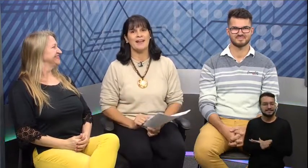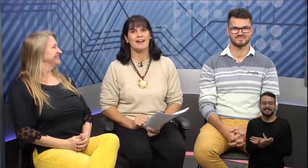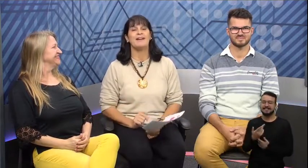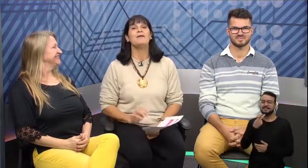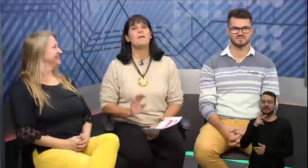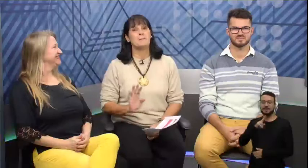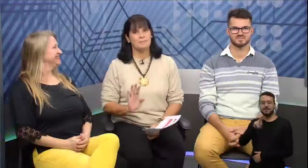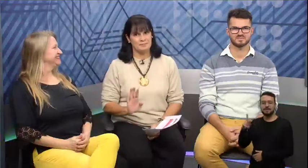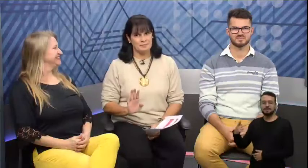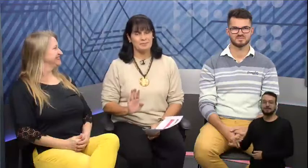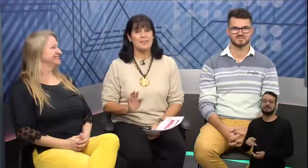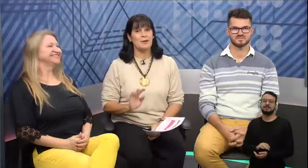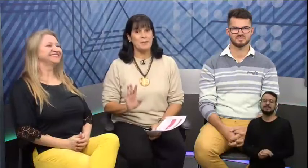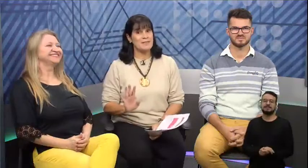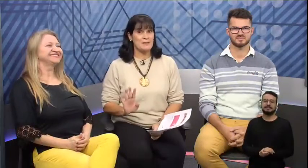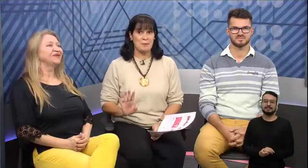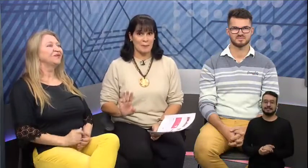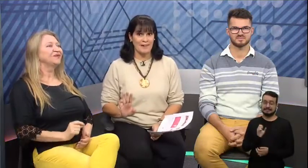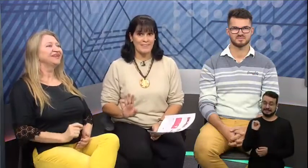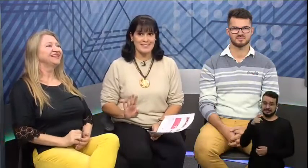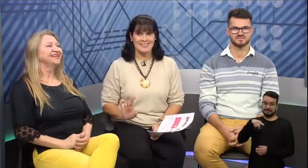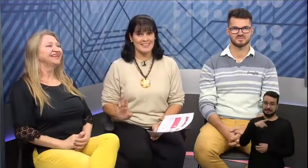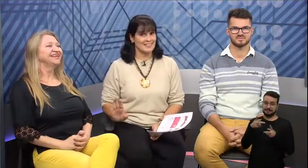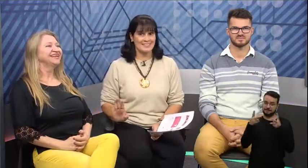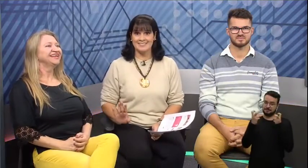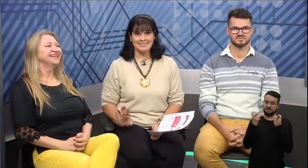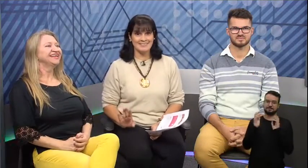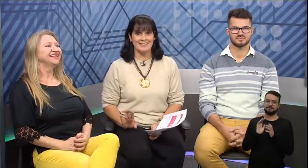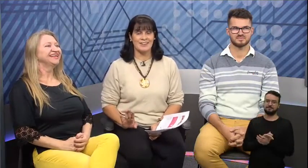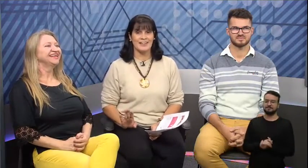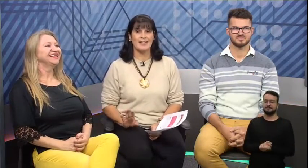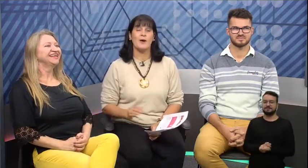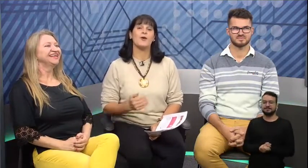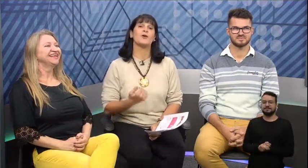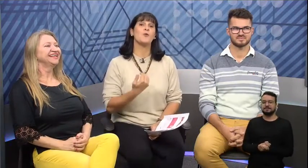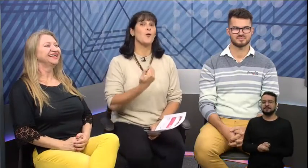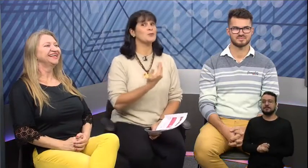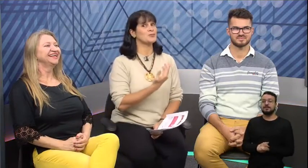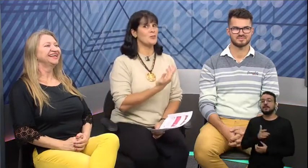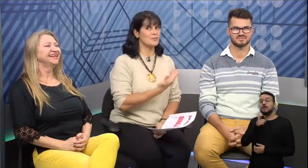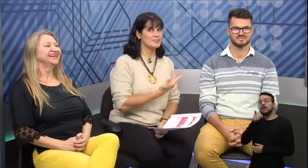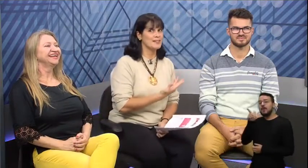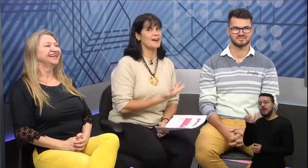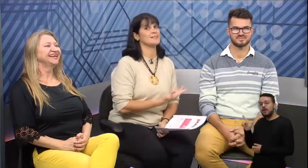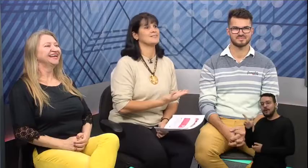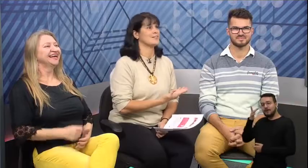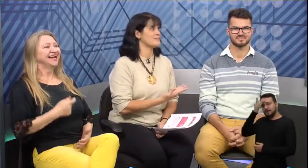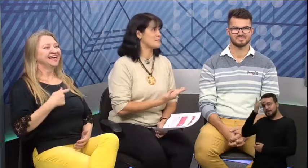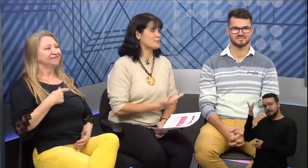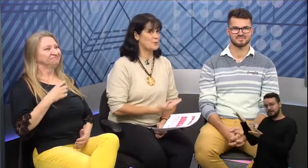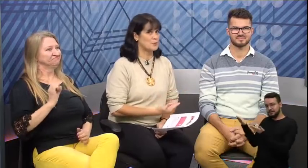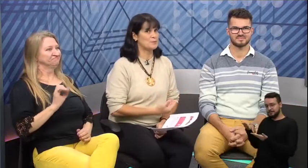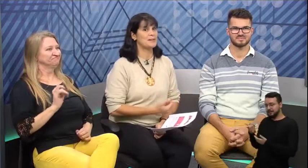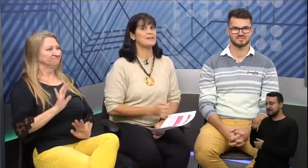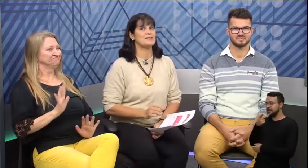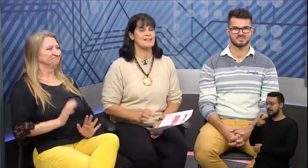dela. Se alguém percebeu, pegou, se não, agora não. Agora o outro convidado vai fazer o nome e o